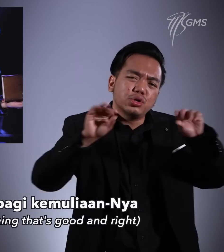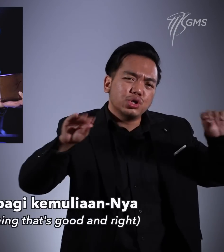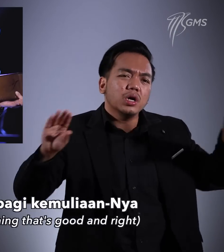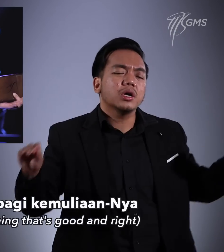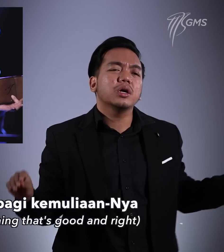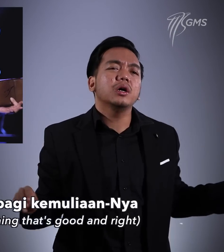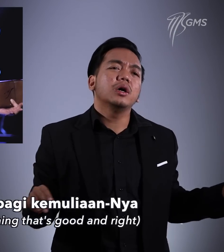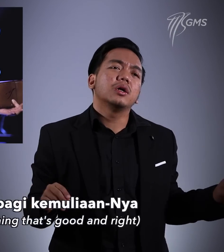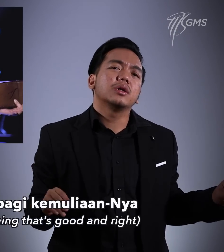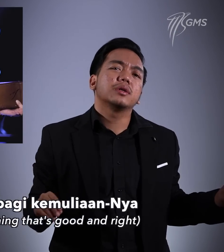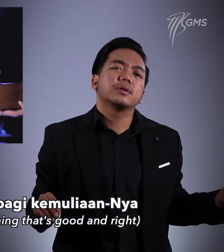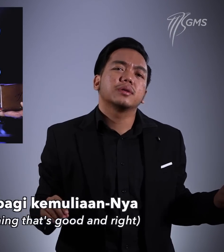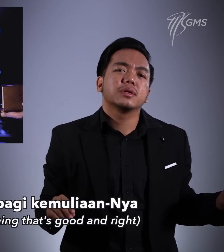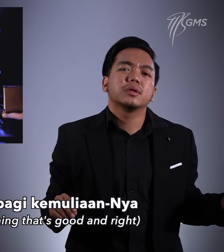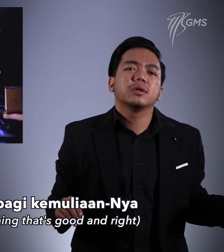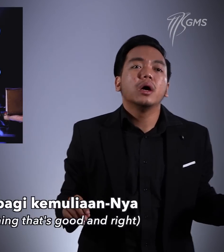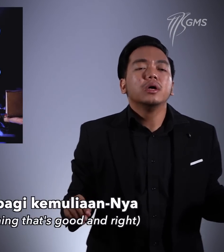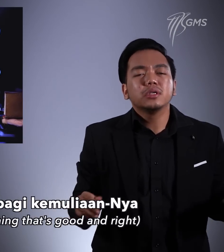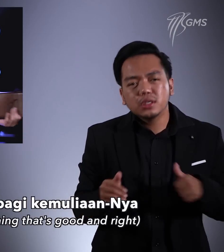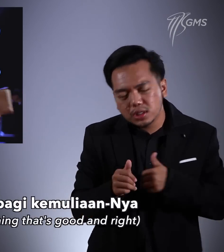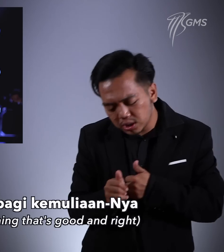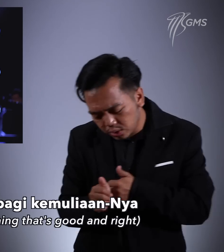Dia kerjakan